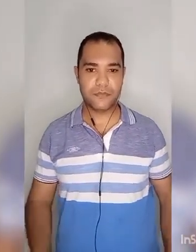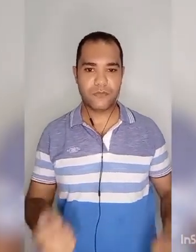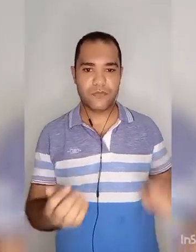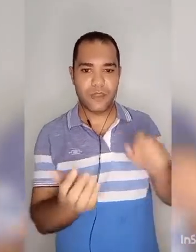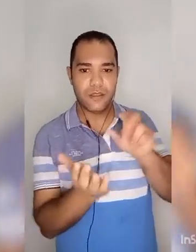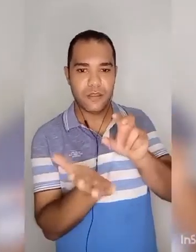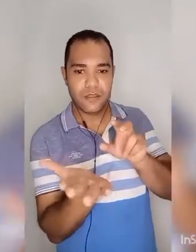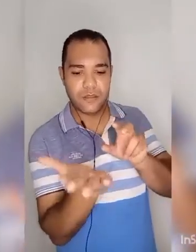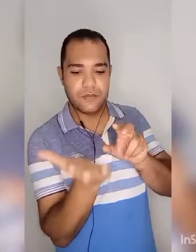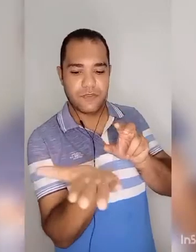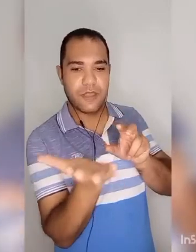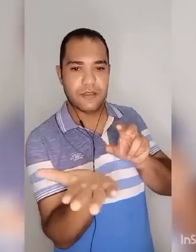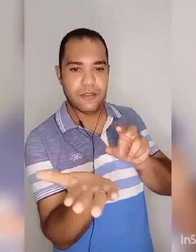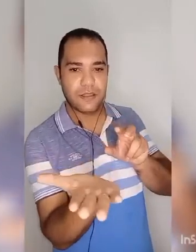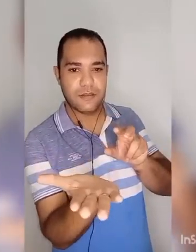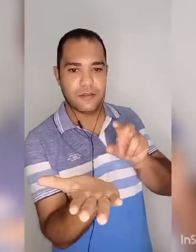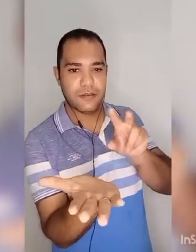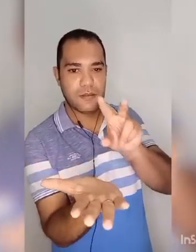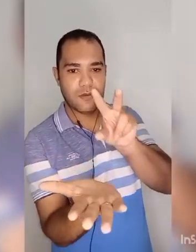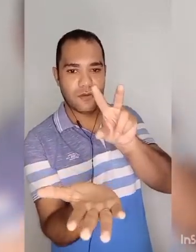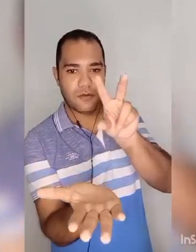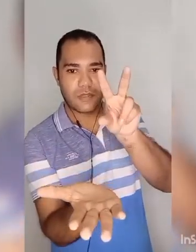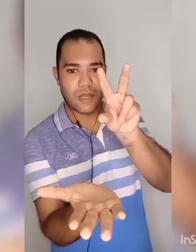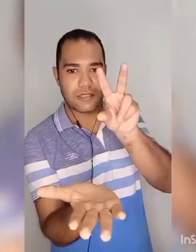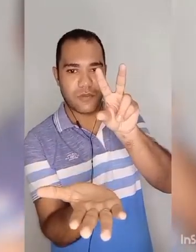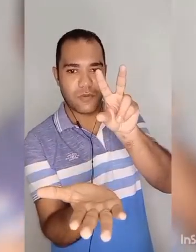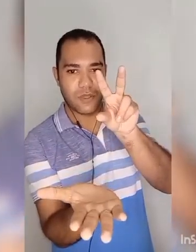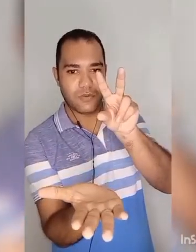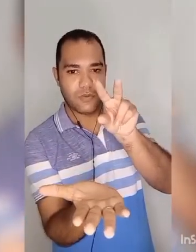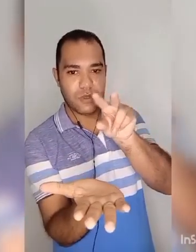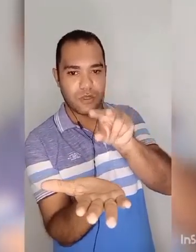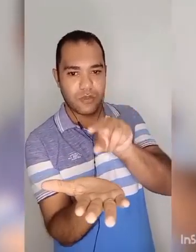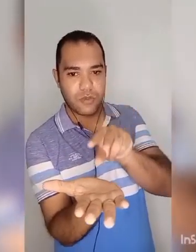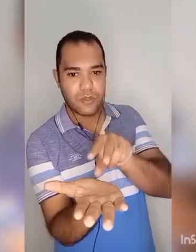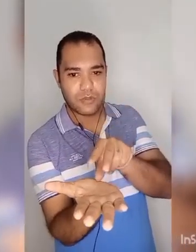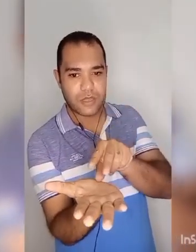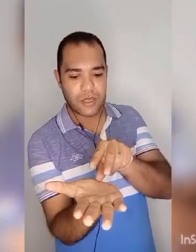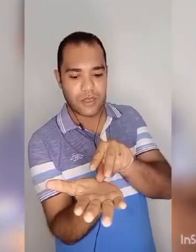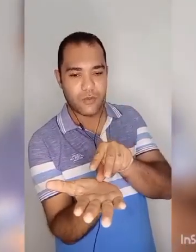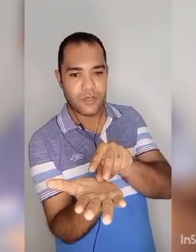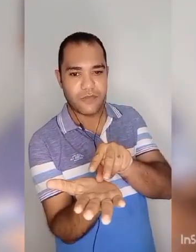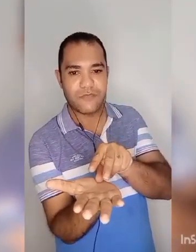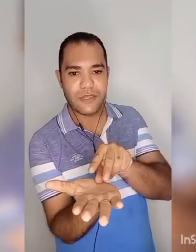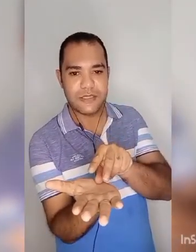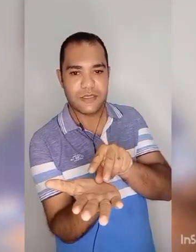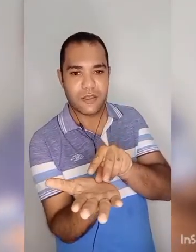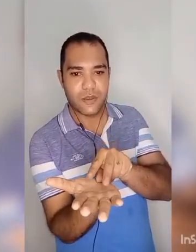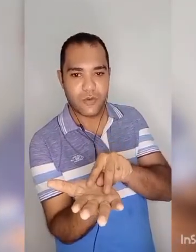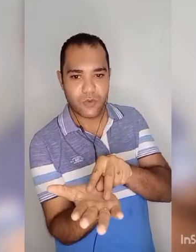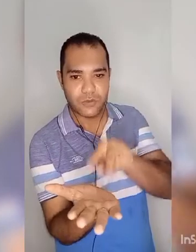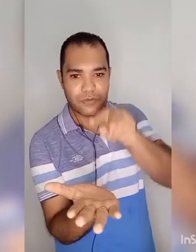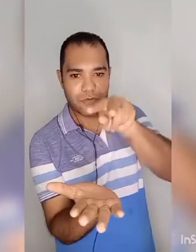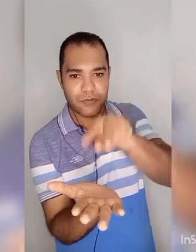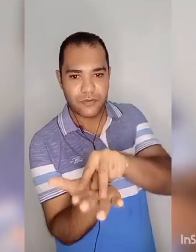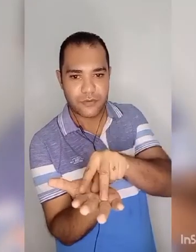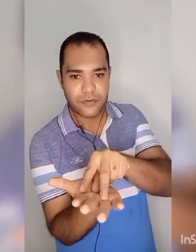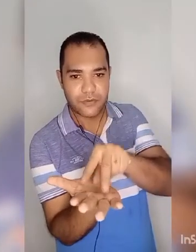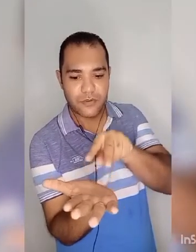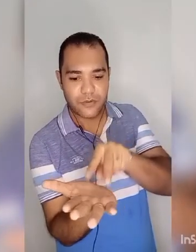ضفدعة نفتح ايدينا كده 3 صوابع دود، نحط على اول كف ايدي ونط